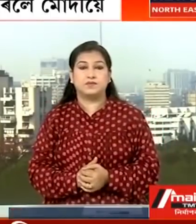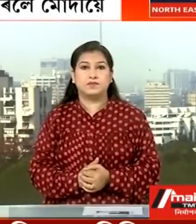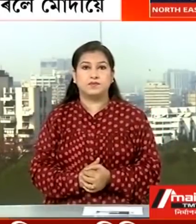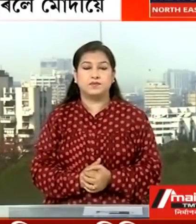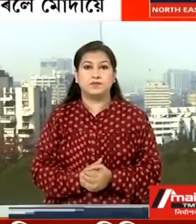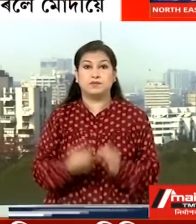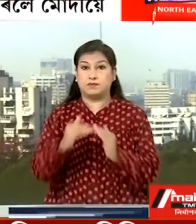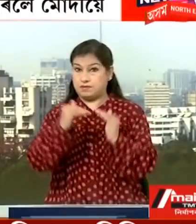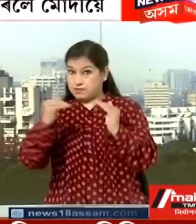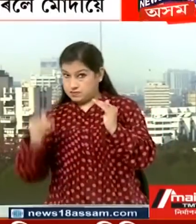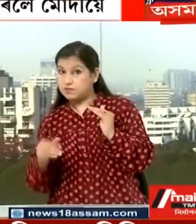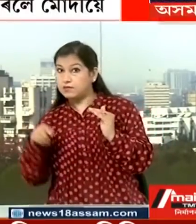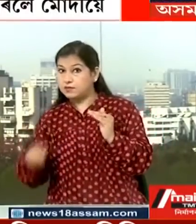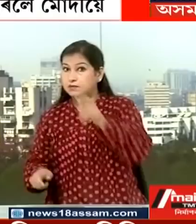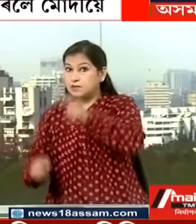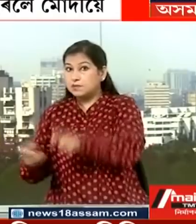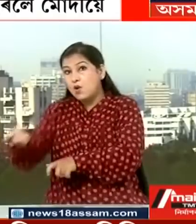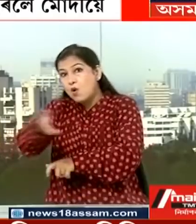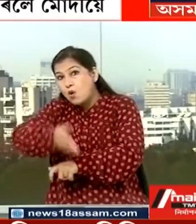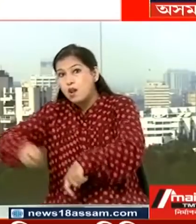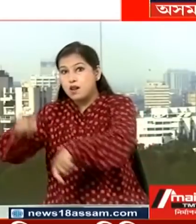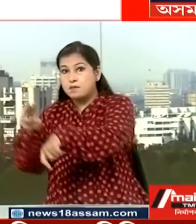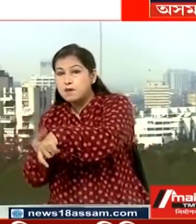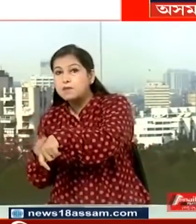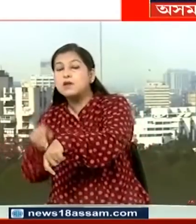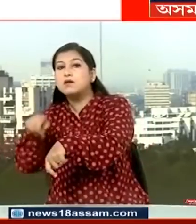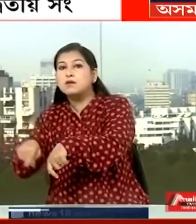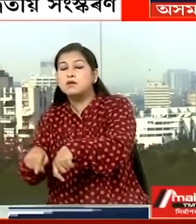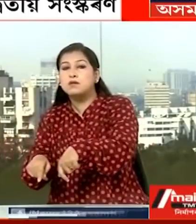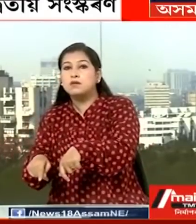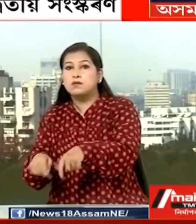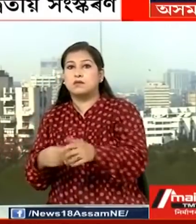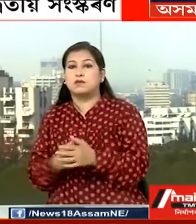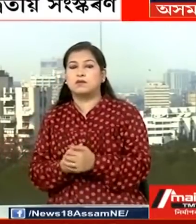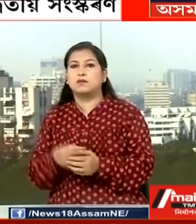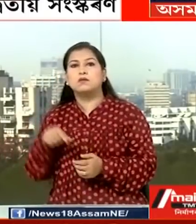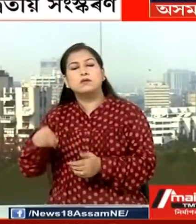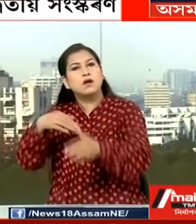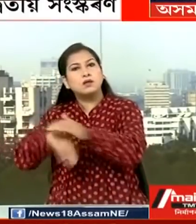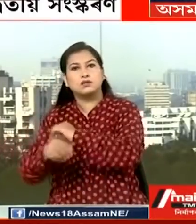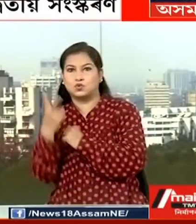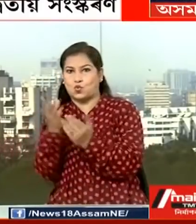नीचे का सभा कक्ष जिसमें